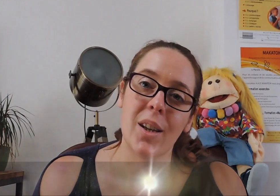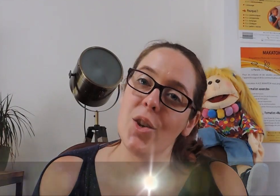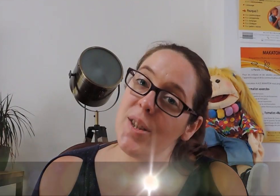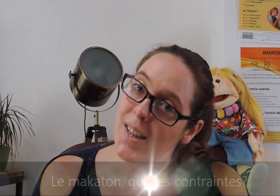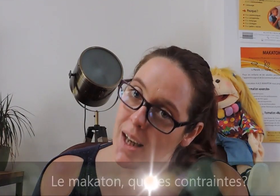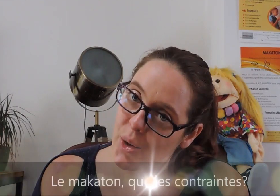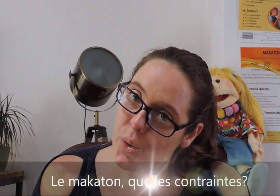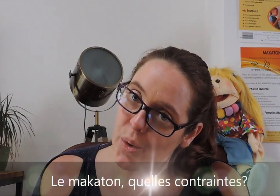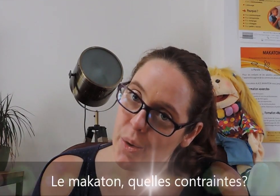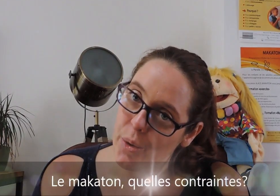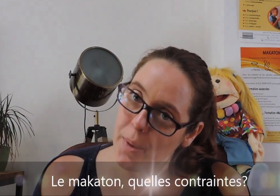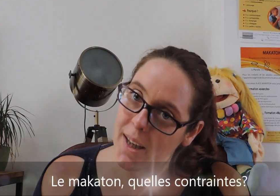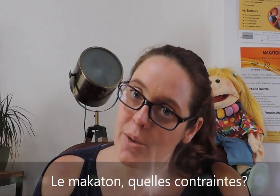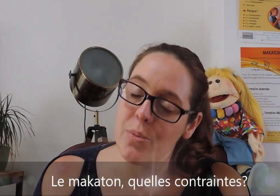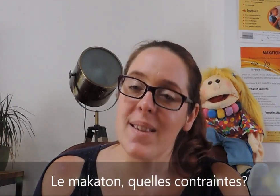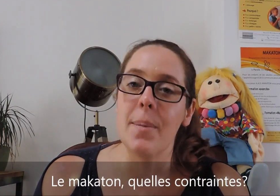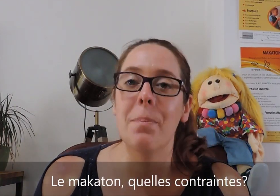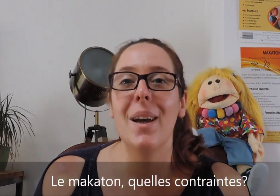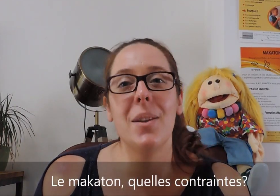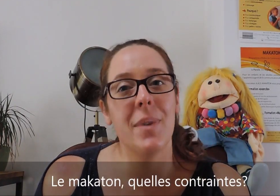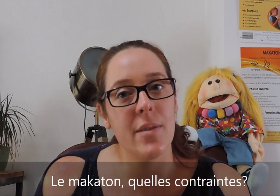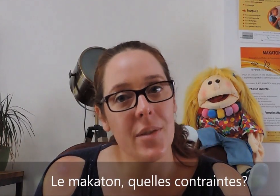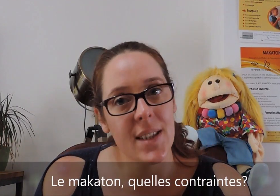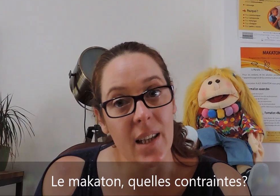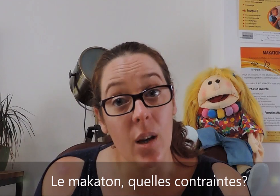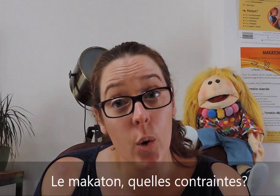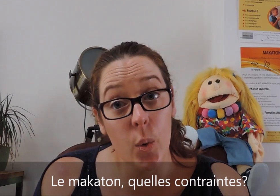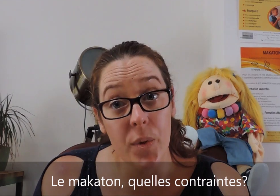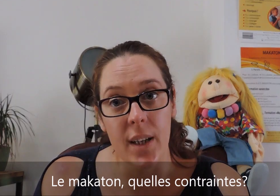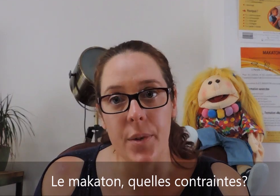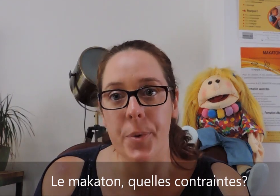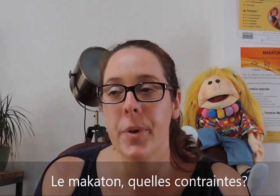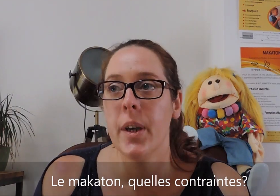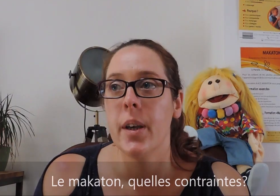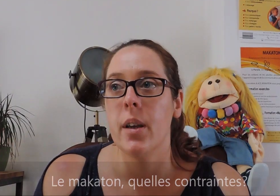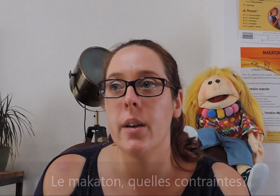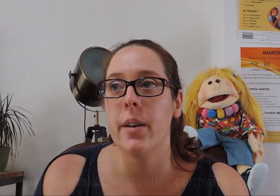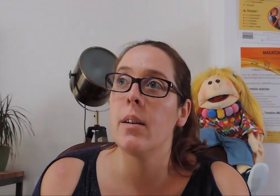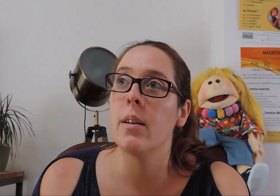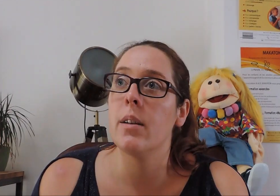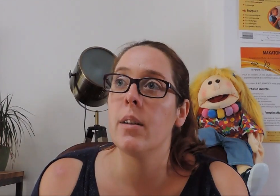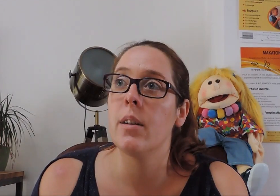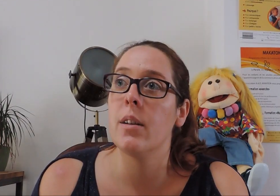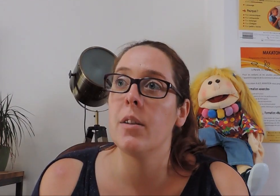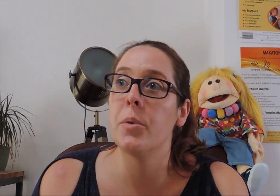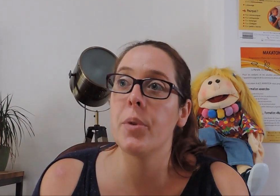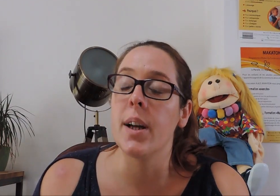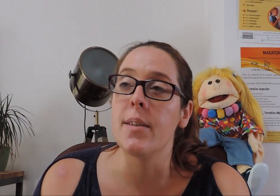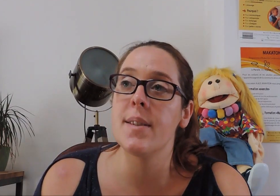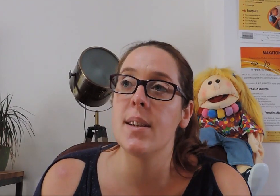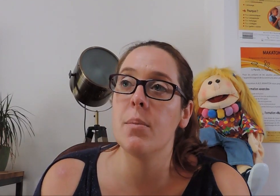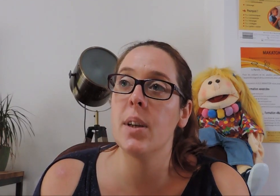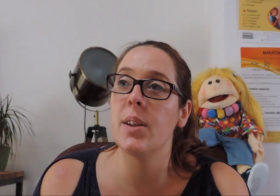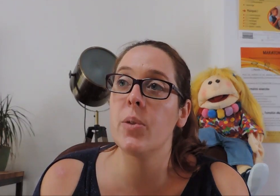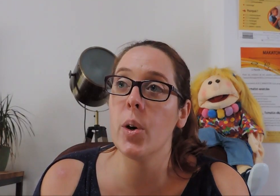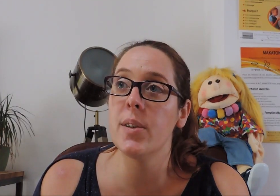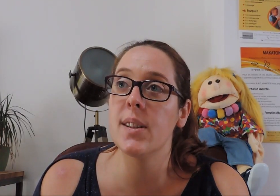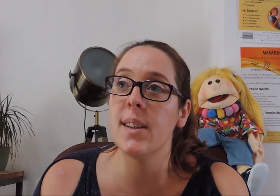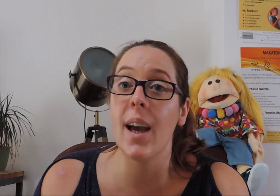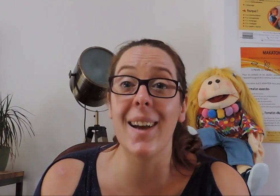je dirais que le macathon c'est pas une méthode qui est contraignante euh voilà c'est une méthode qui est